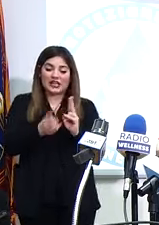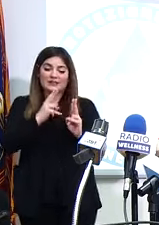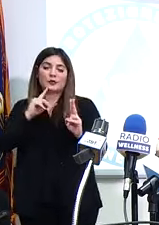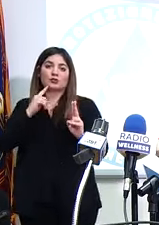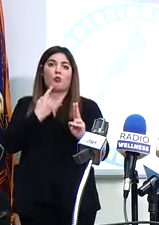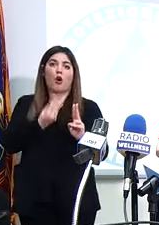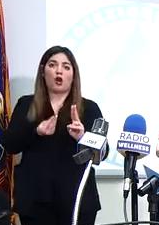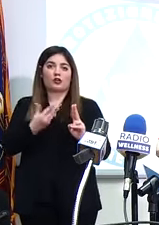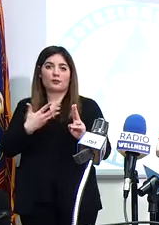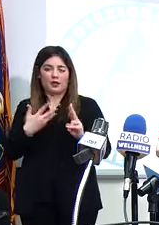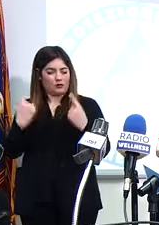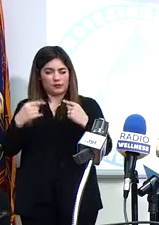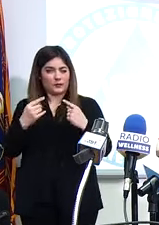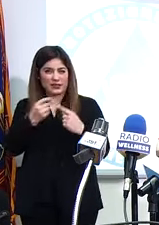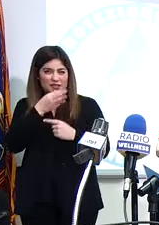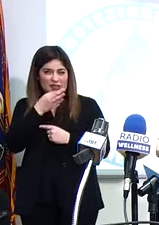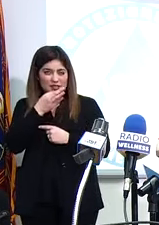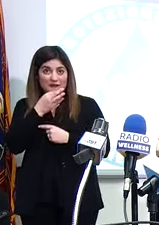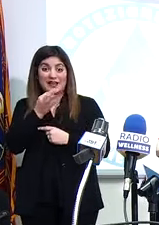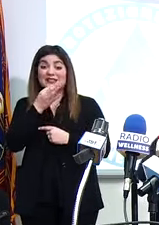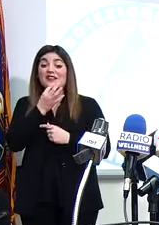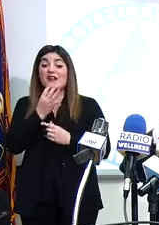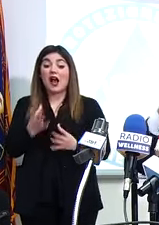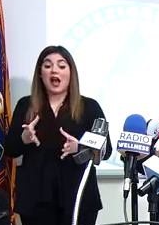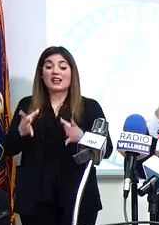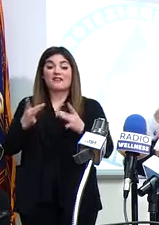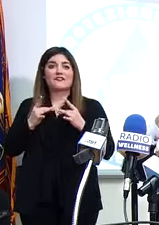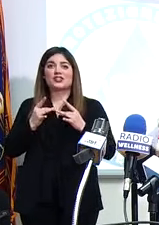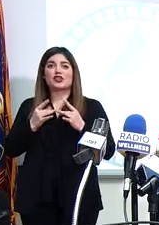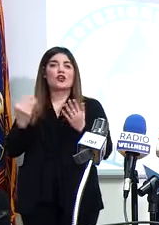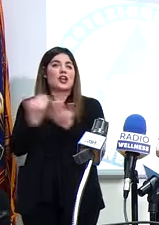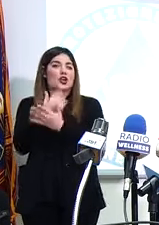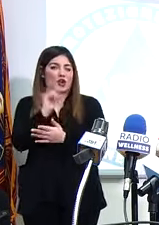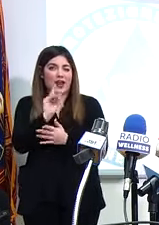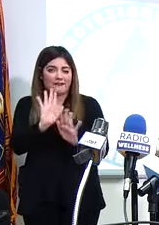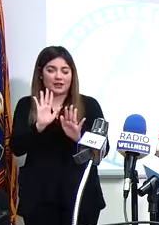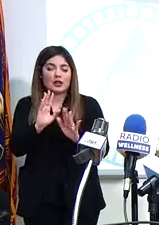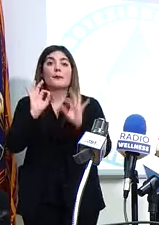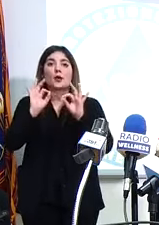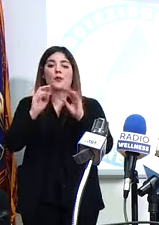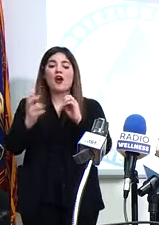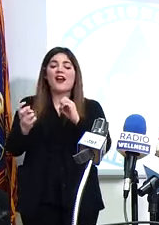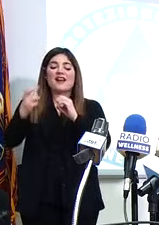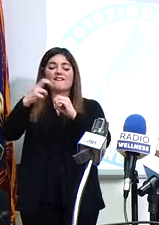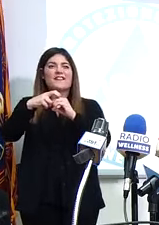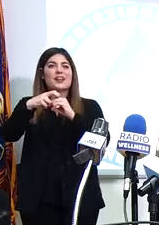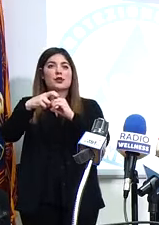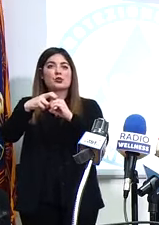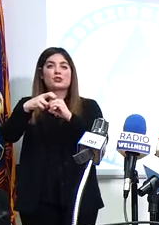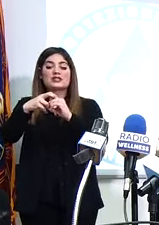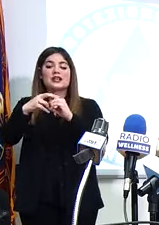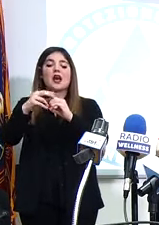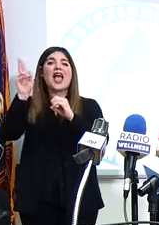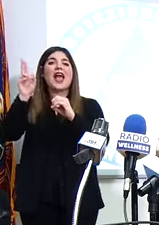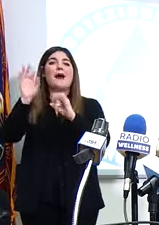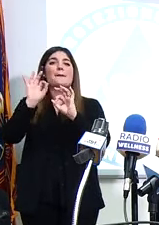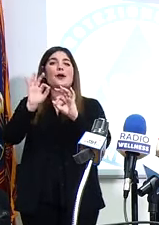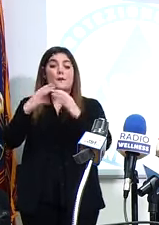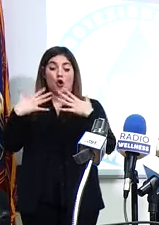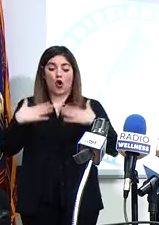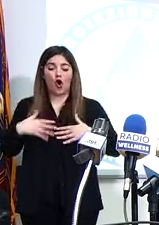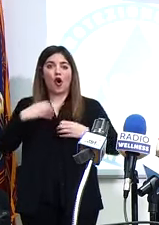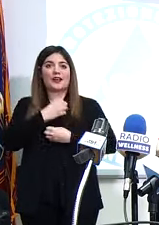non tanto a impedire l'infezione, ma a eliminare prima il virus dall'organismo quando il virus si è riuscito a